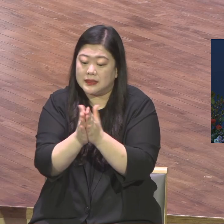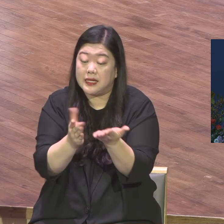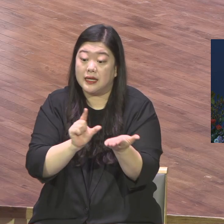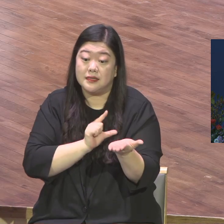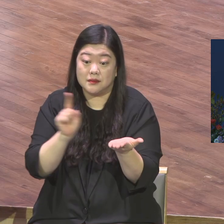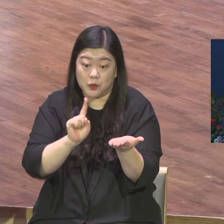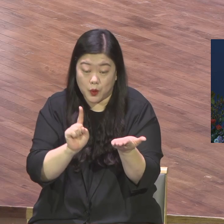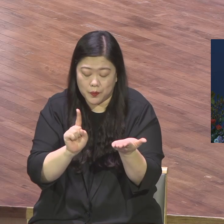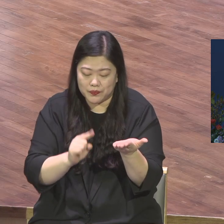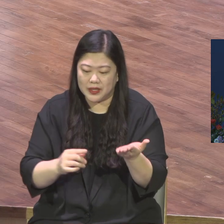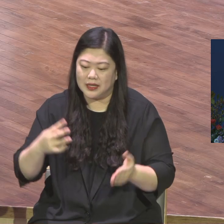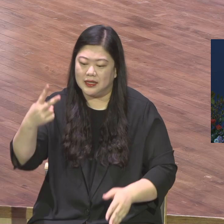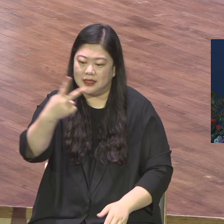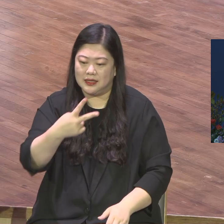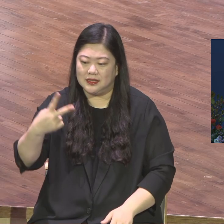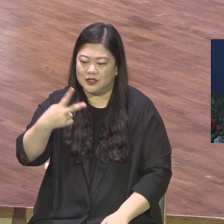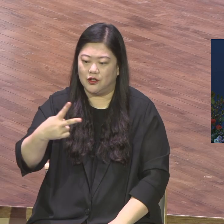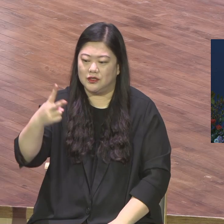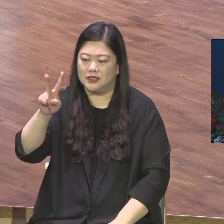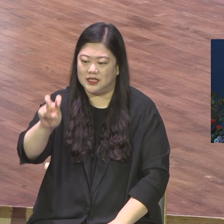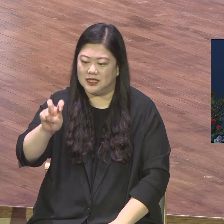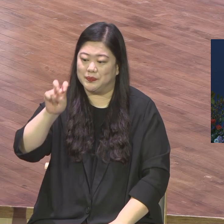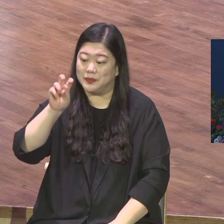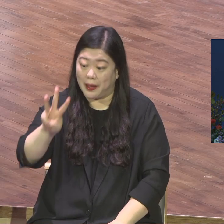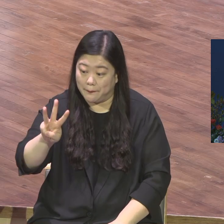한국교회의 트렌드라는 책에 보면